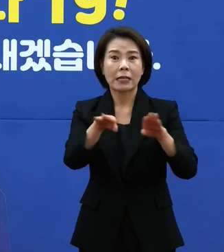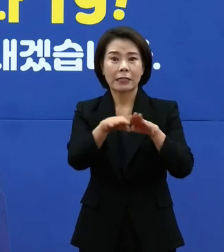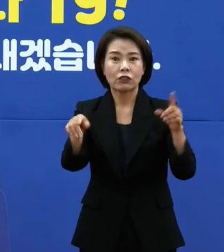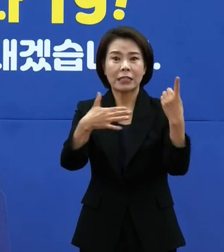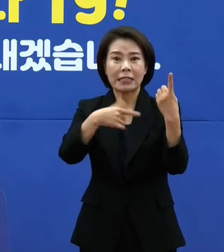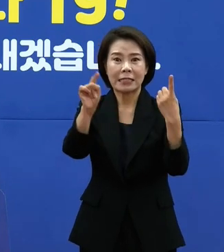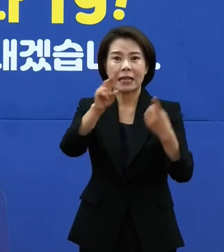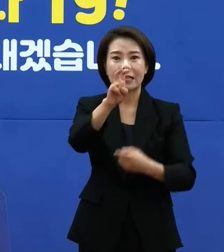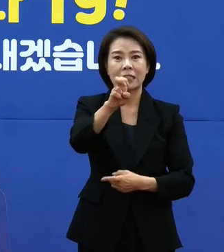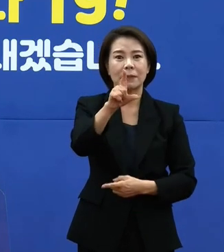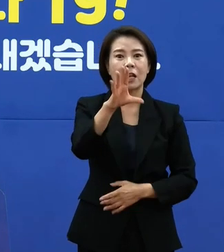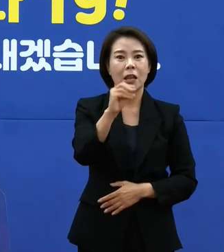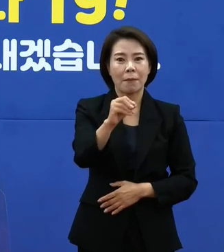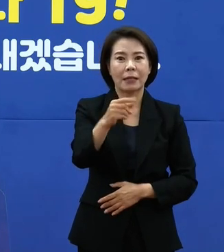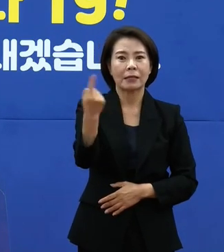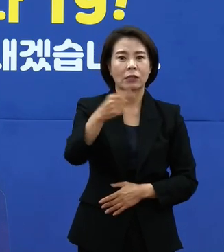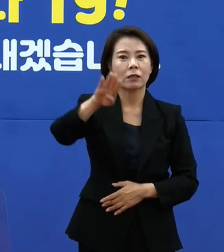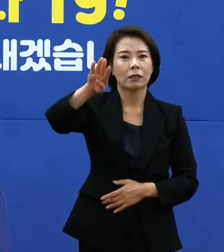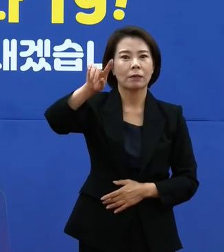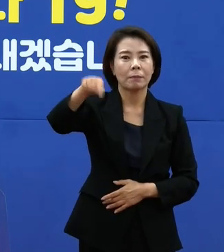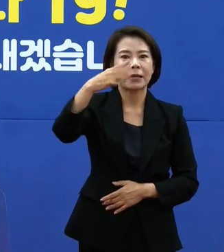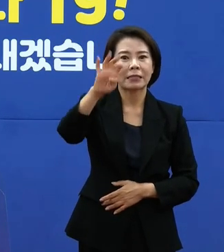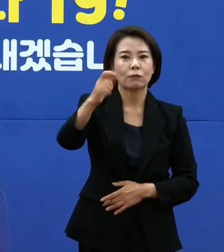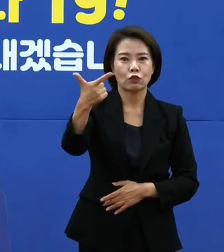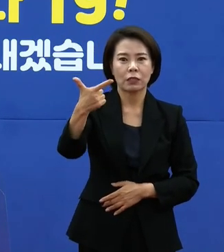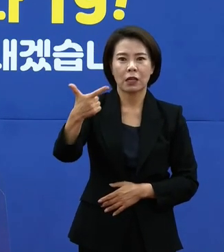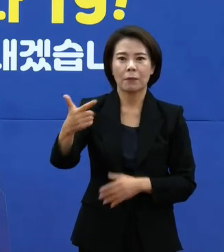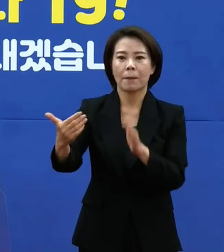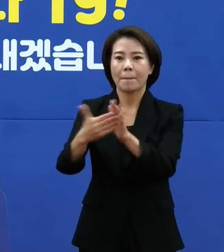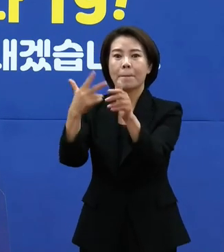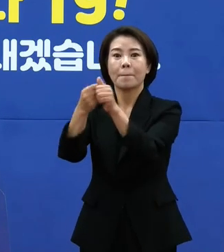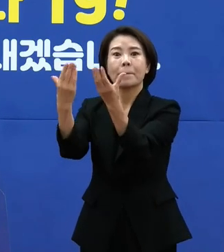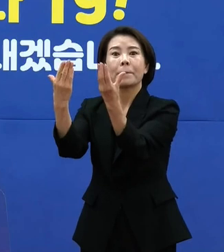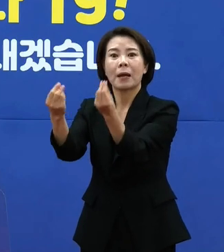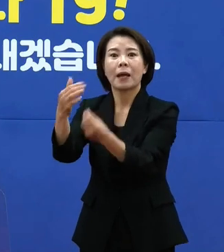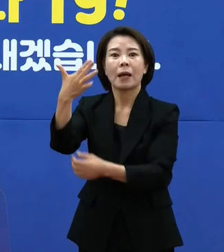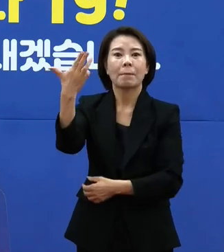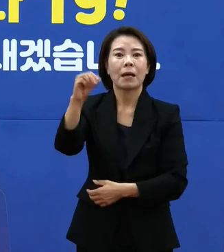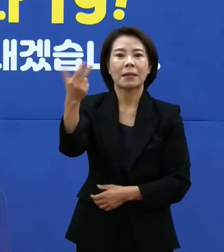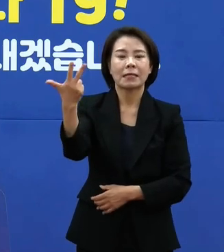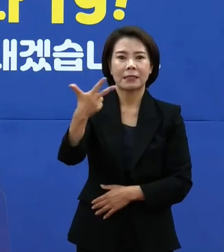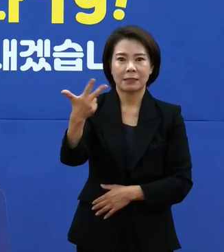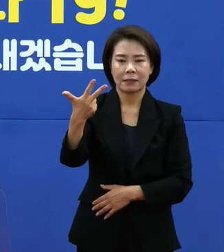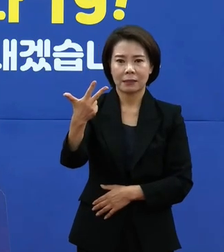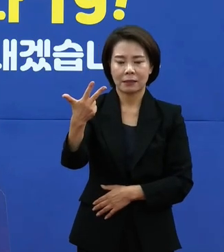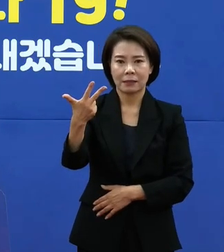총 21만 1,146명이고 접종 완료자는 8만